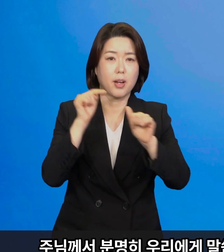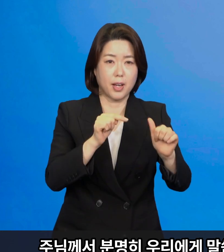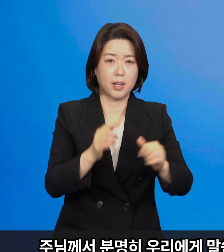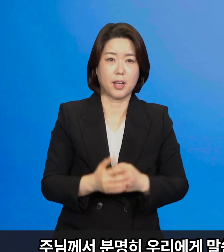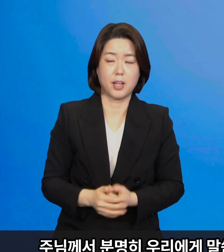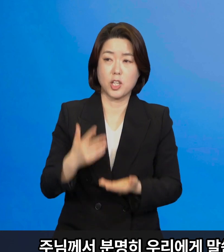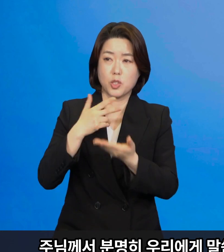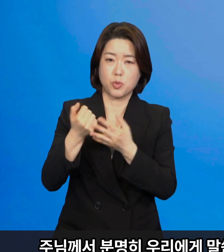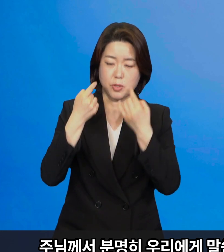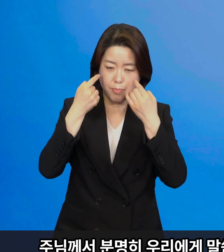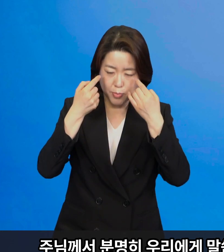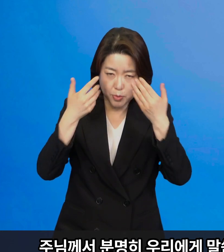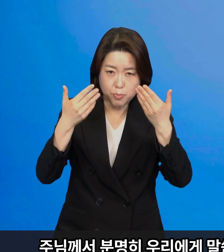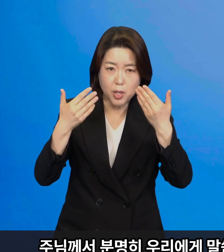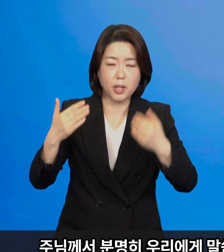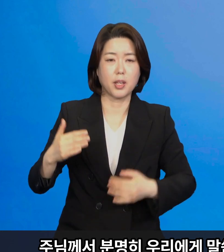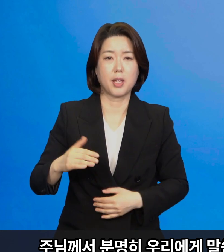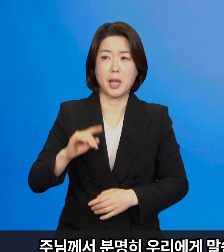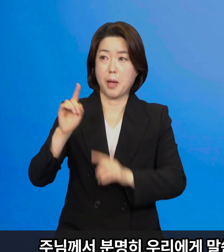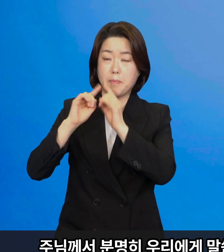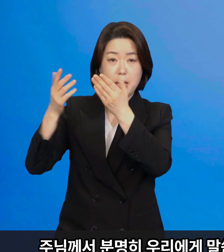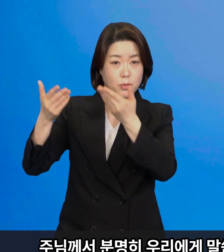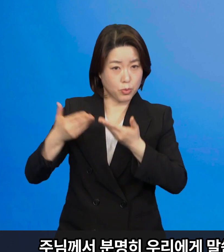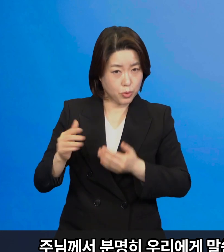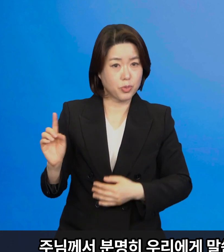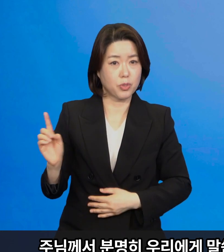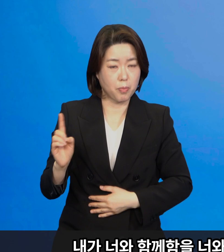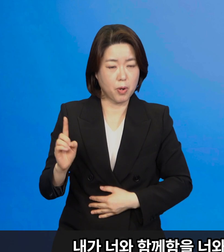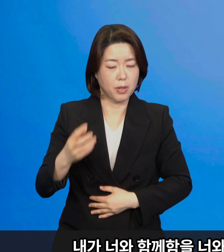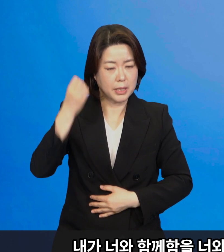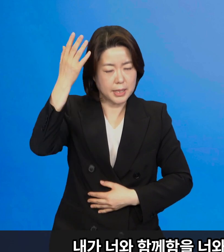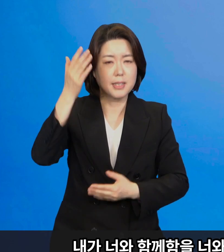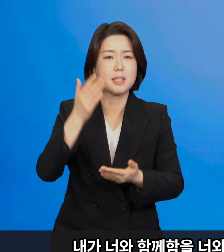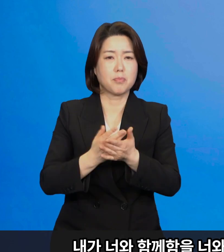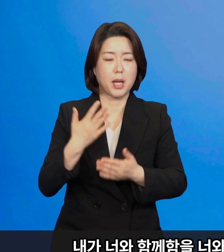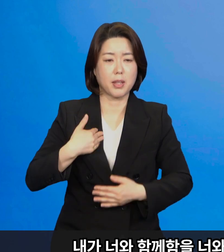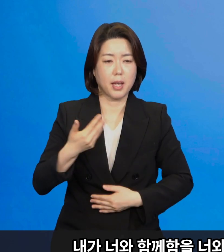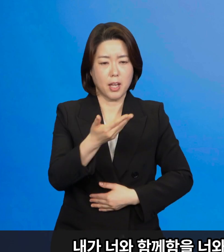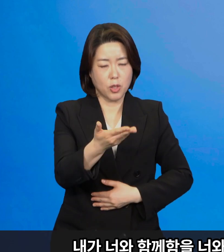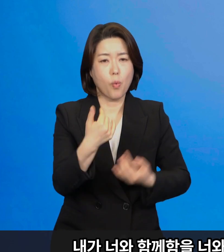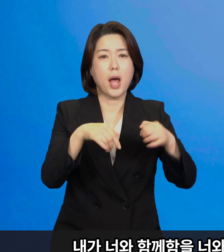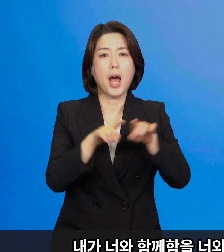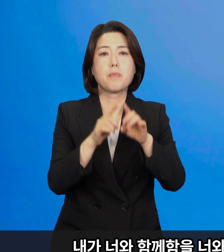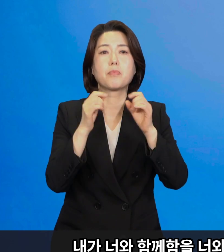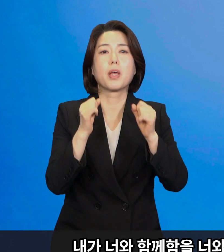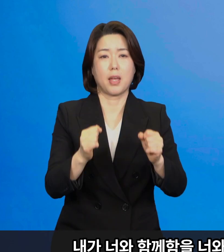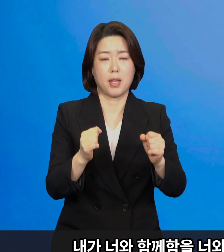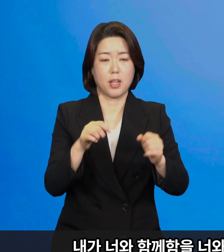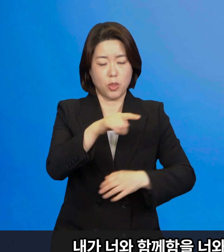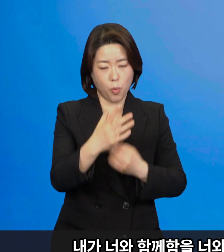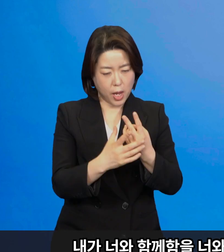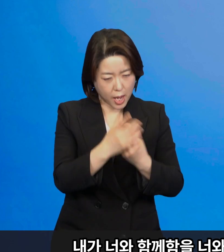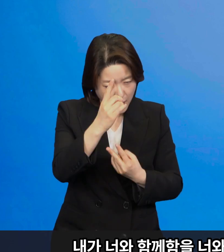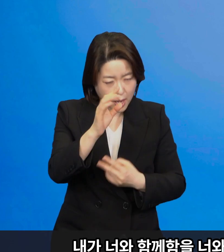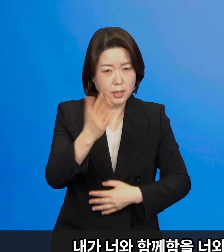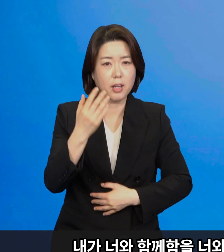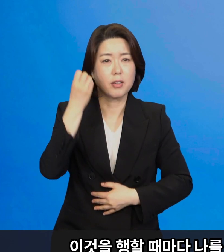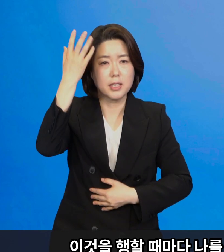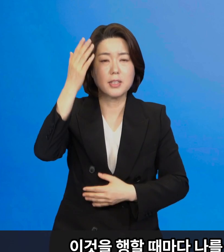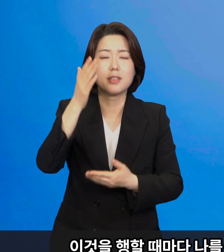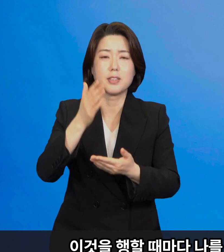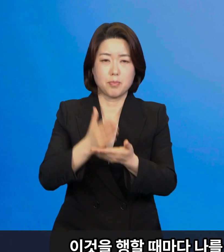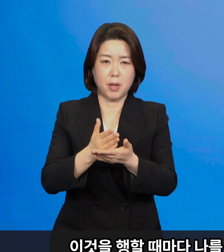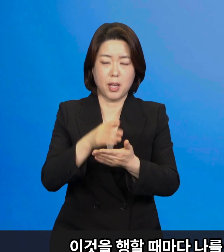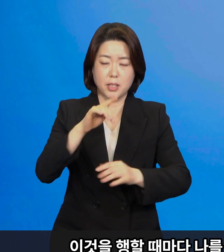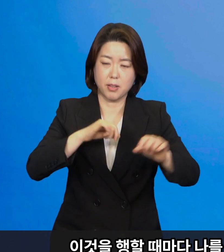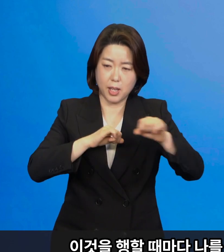주님께서 분명히 우리를 말씀하신 게 무엇이냐면 잊지 말아라. 내가 너와 함께함을, 너와 하나 되었음을 잊지 말아라.